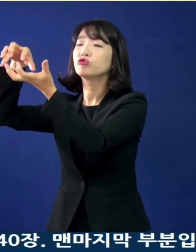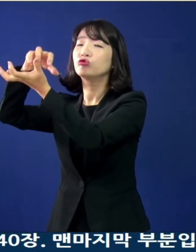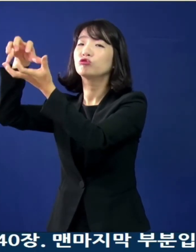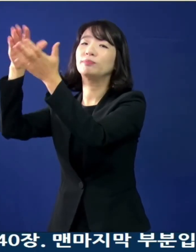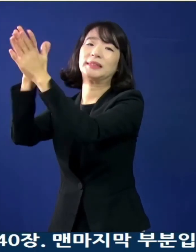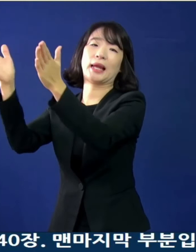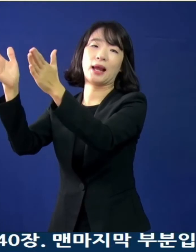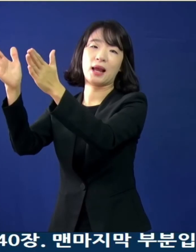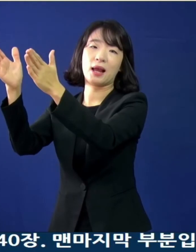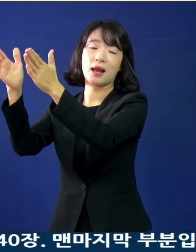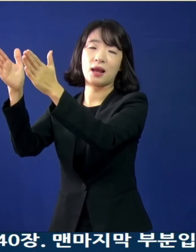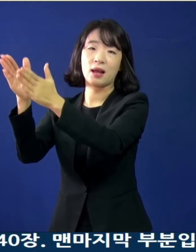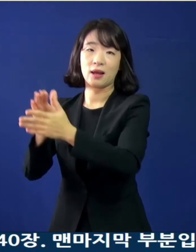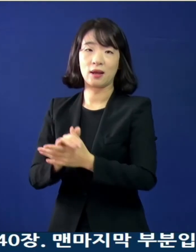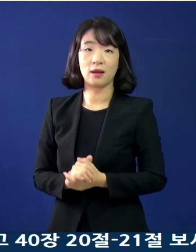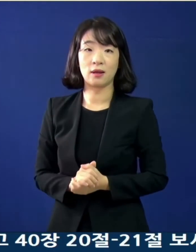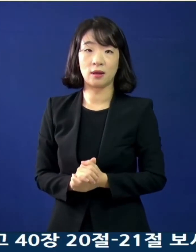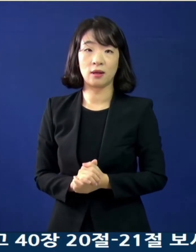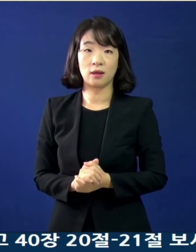34절